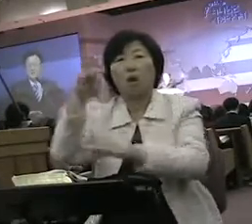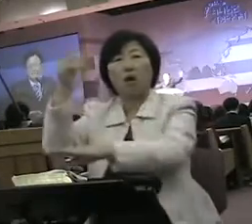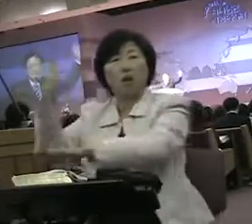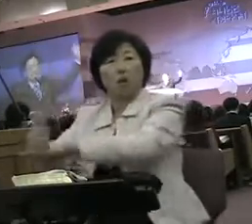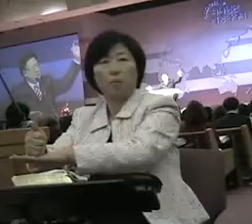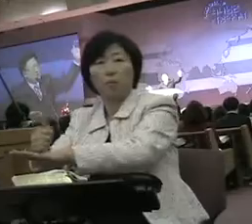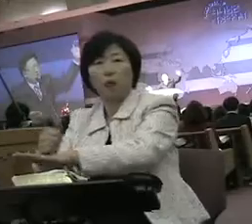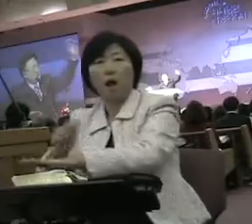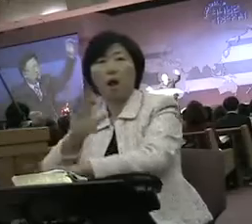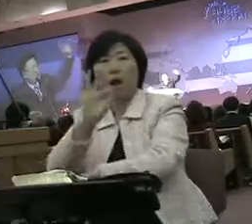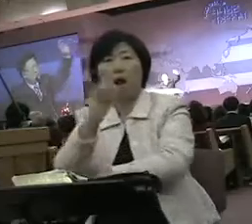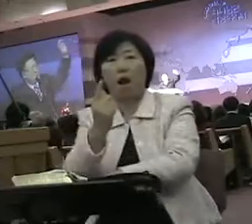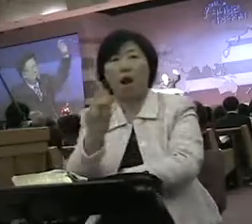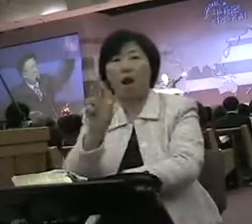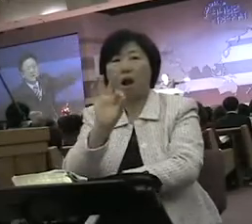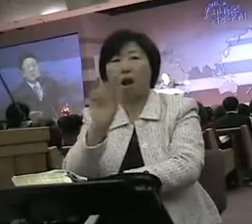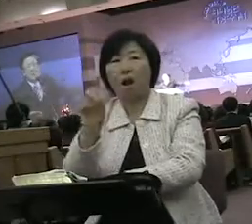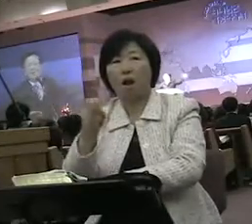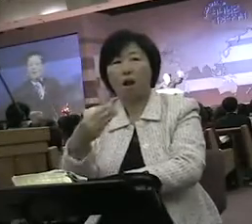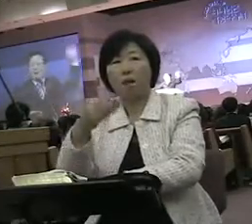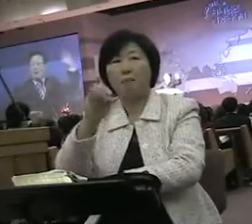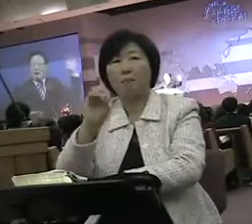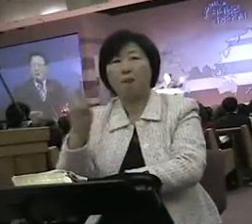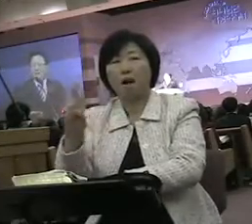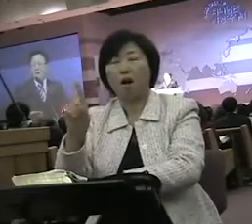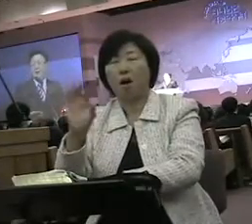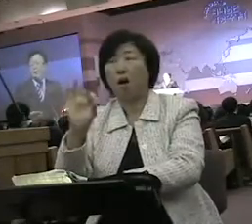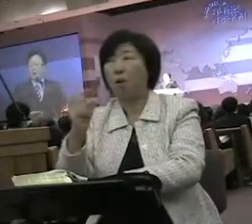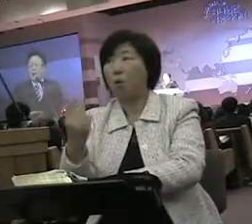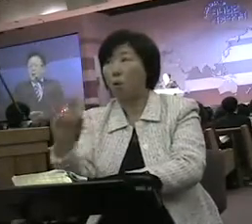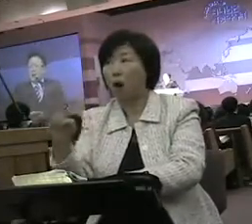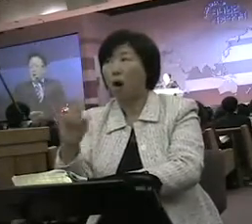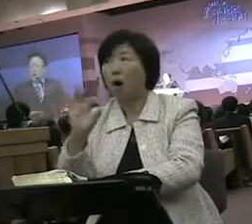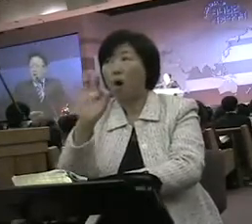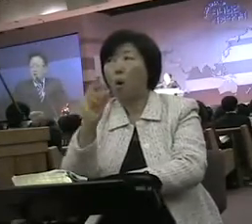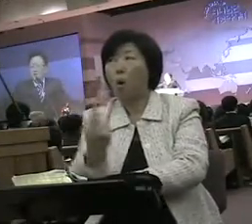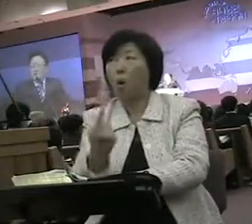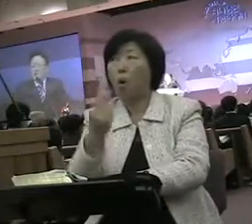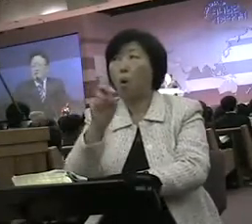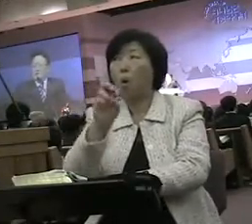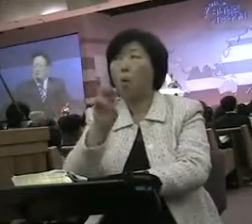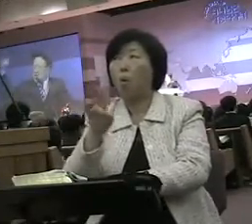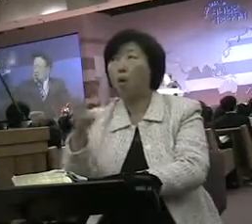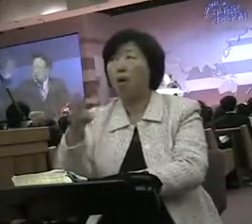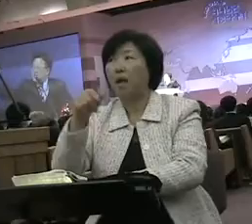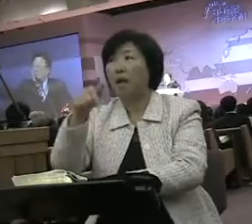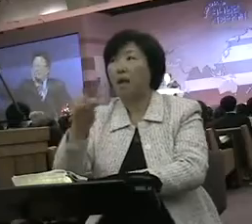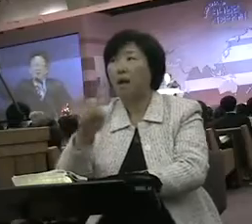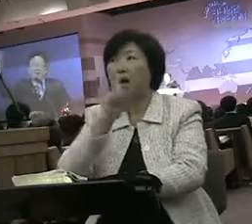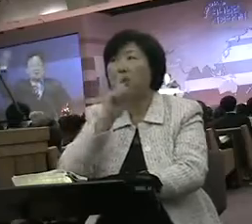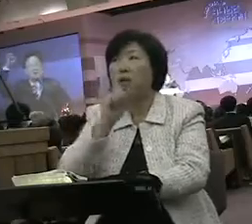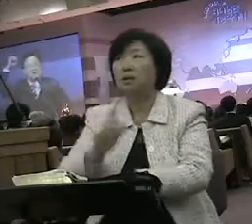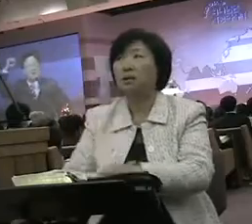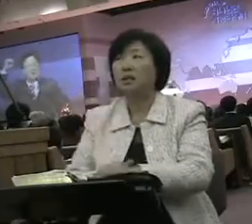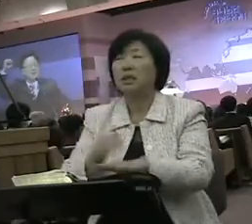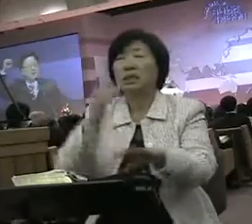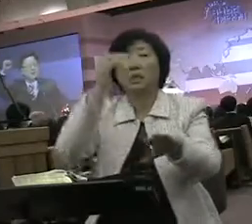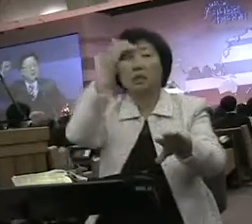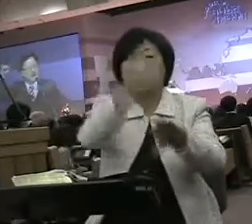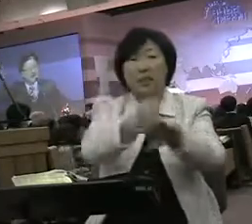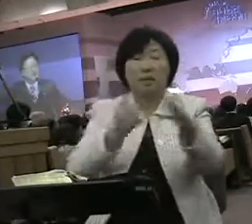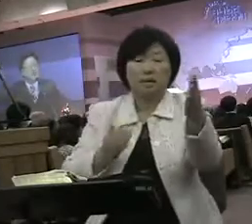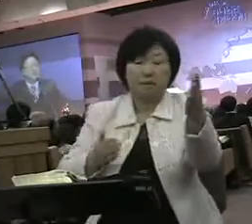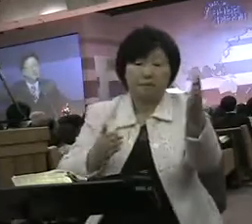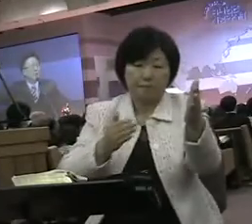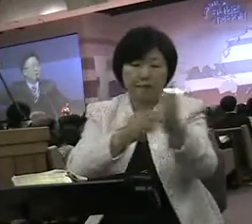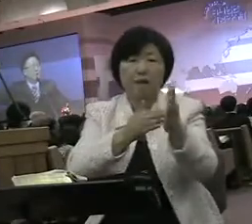이야기죠. 역사를 시작하시는 분이 하나님이에요. 알파예요. 오메가라고 말씀하시는 것은 끝을 향해 그